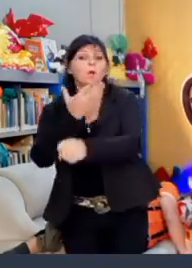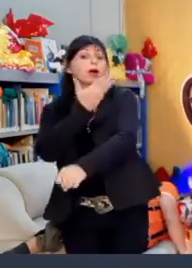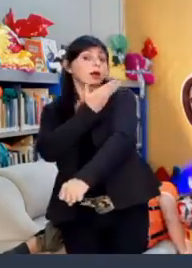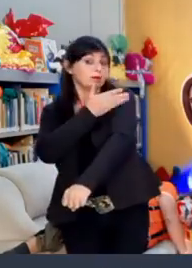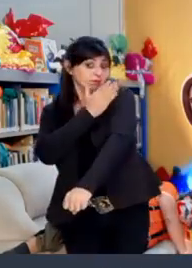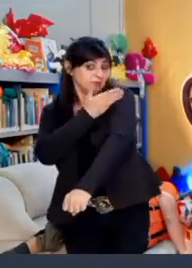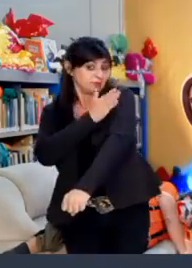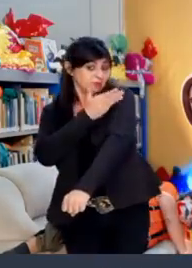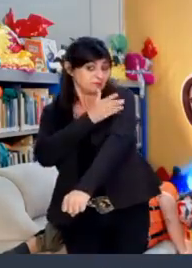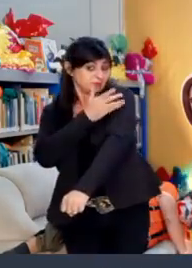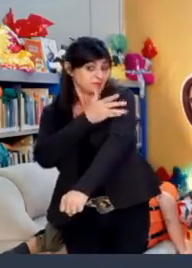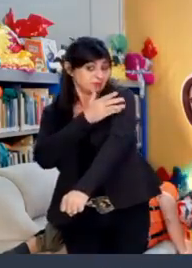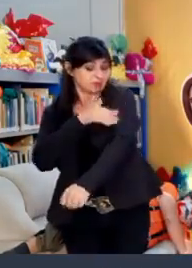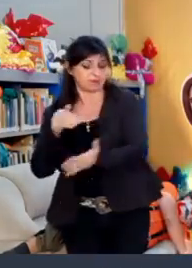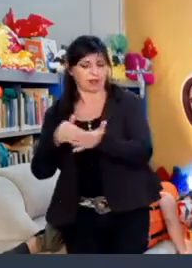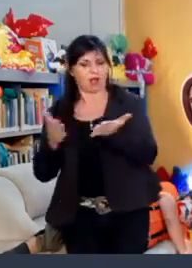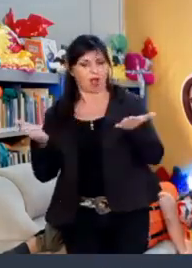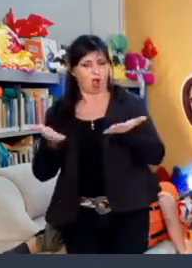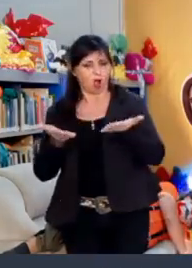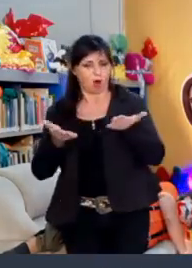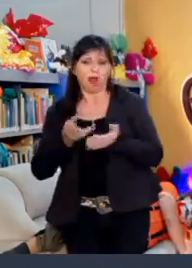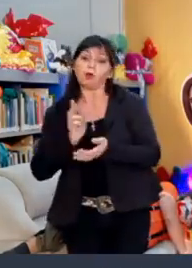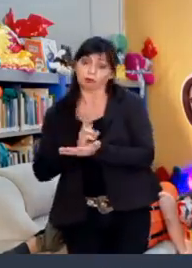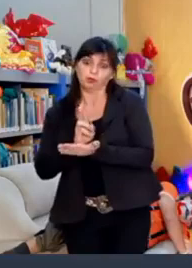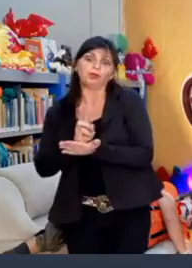pessoal, que elas se mantêm até hoje.